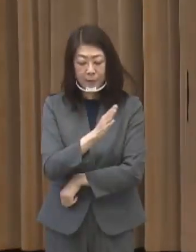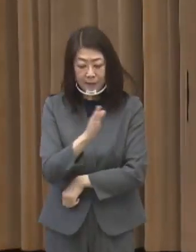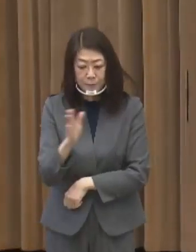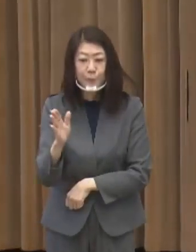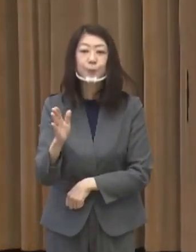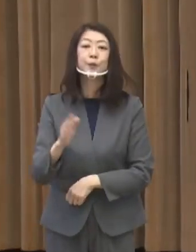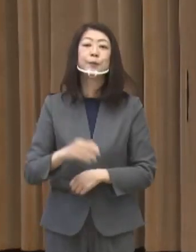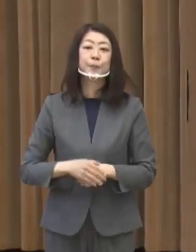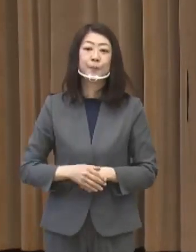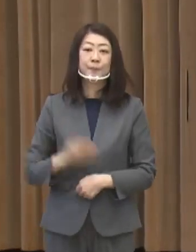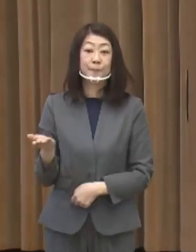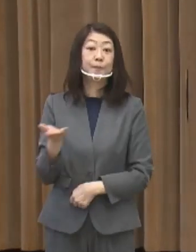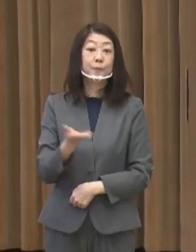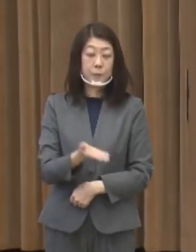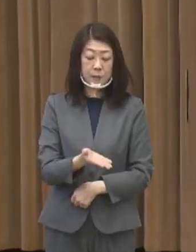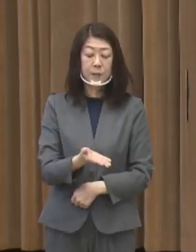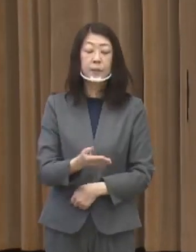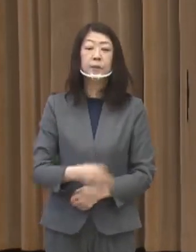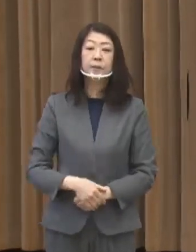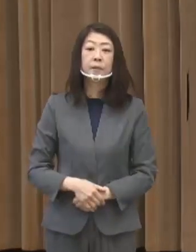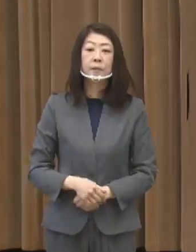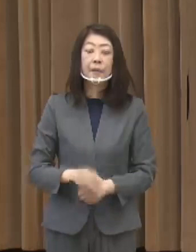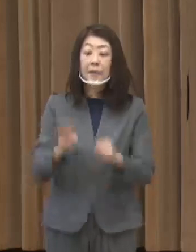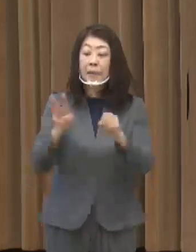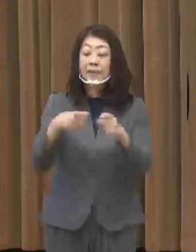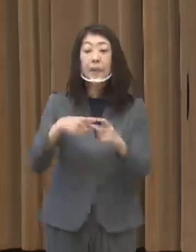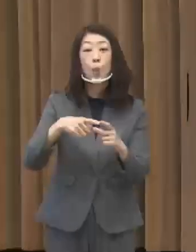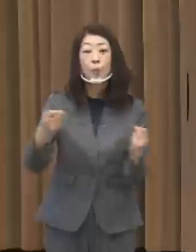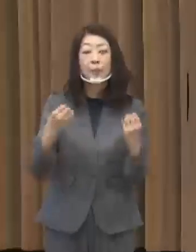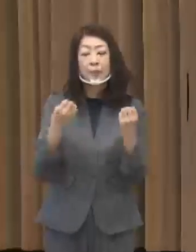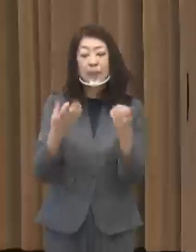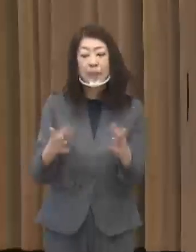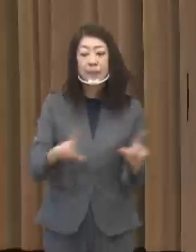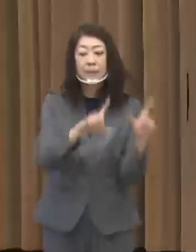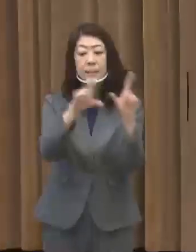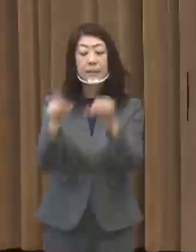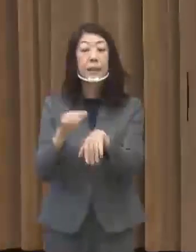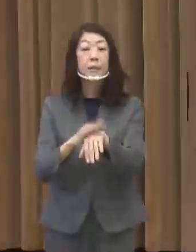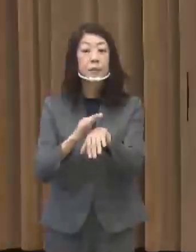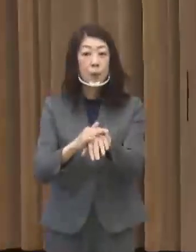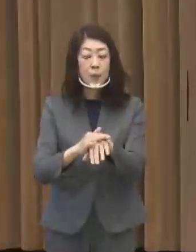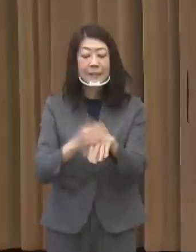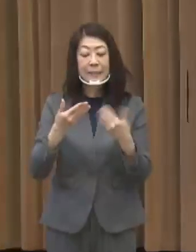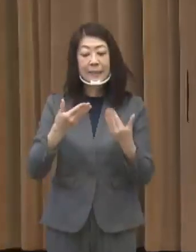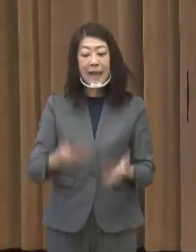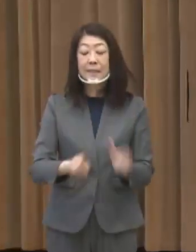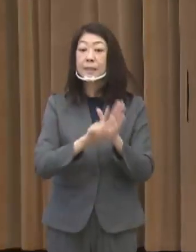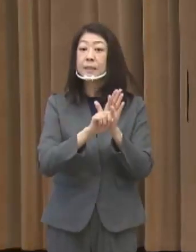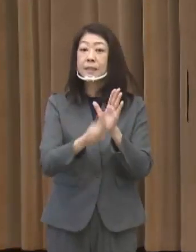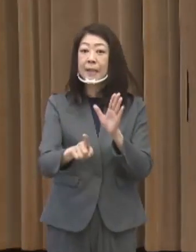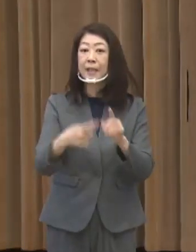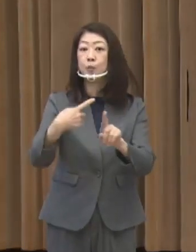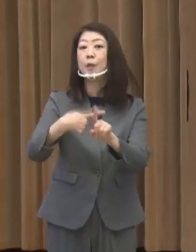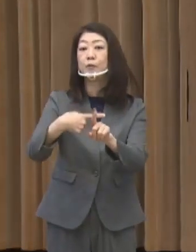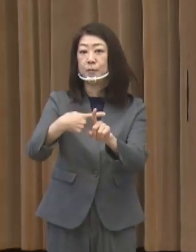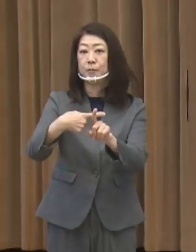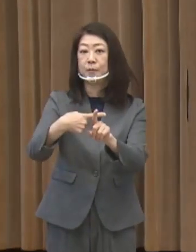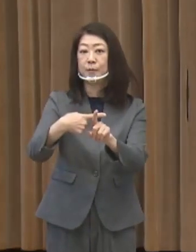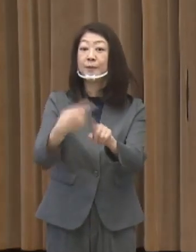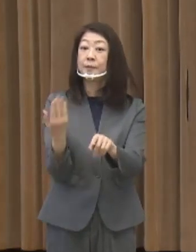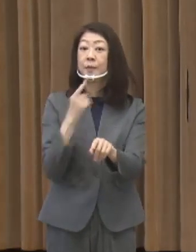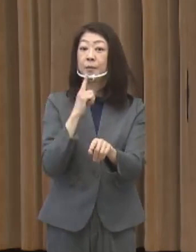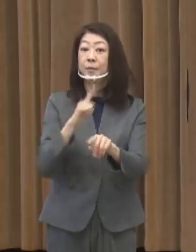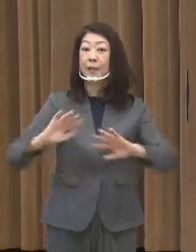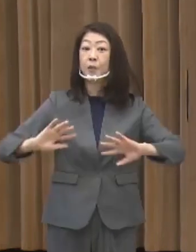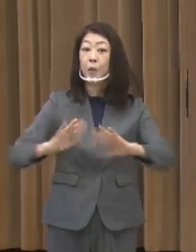と思います。次のパネルです。彩の国新しい生活様式安心宣言飲食店プラス、先ほど申し上げた取り組